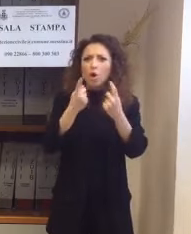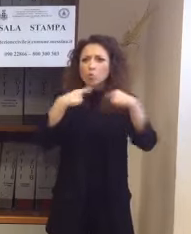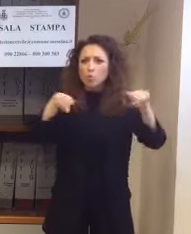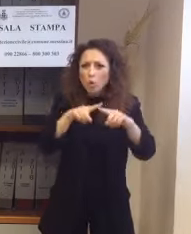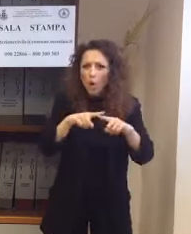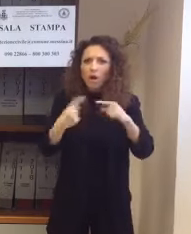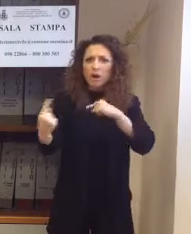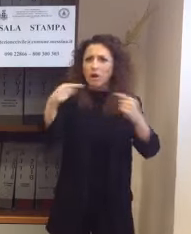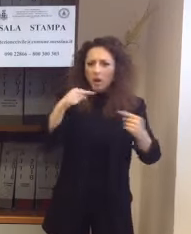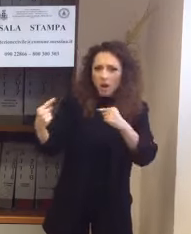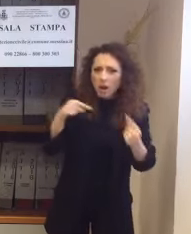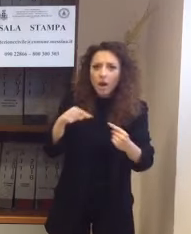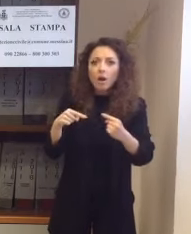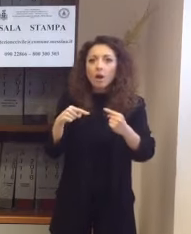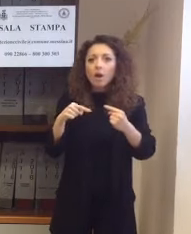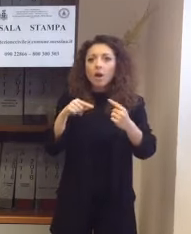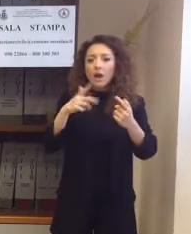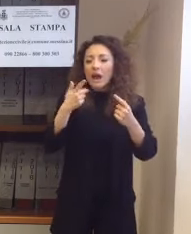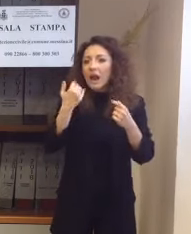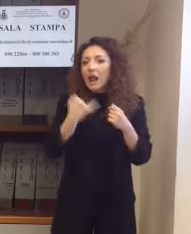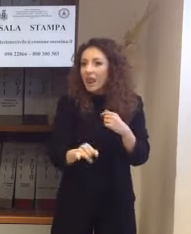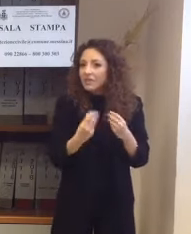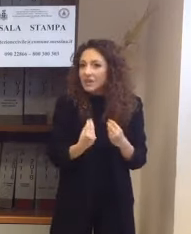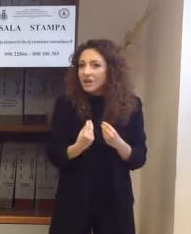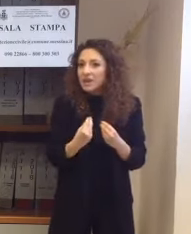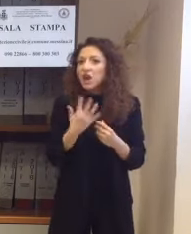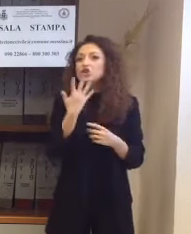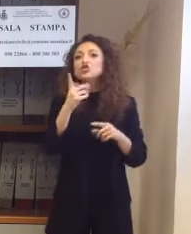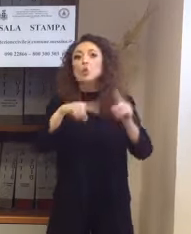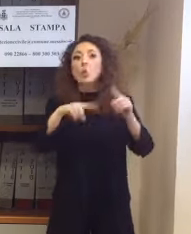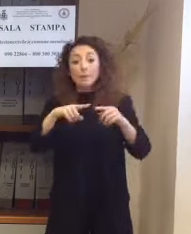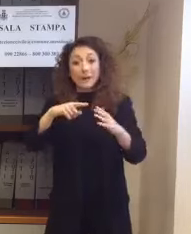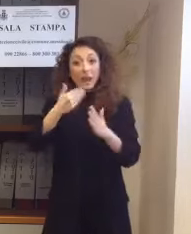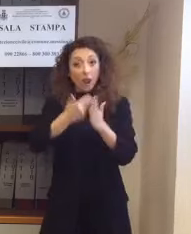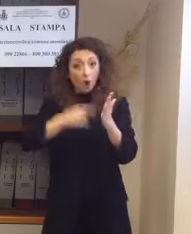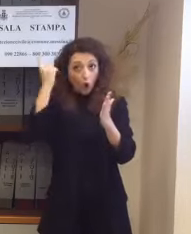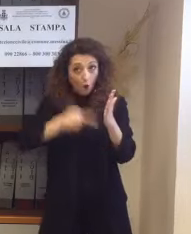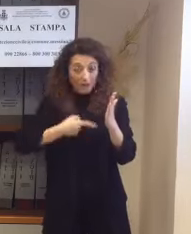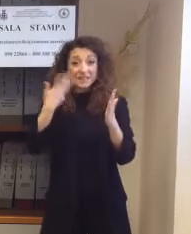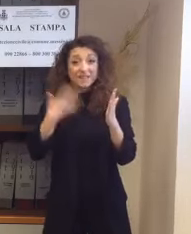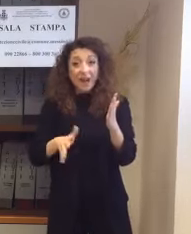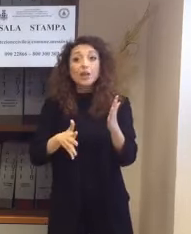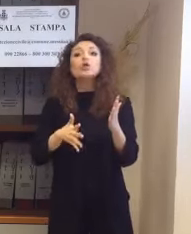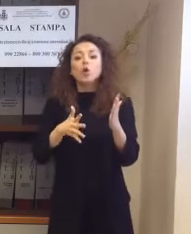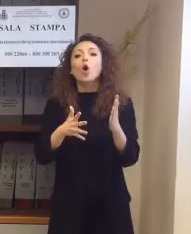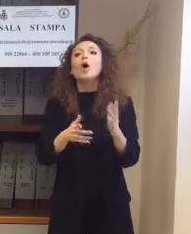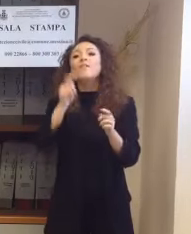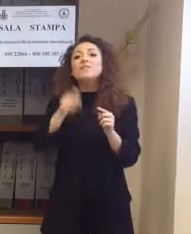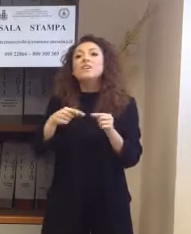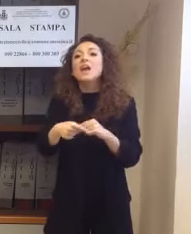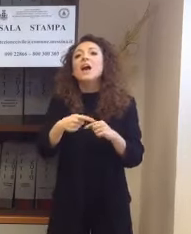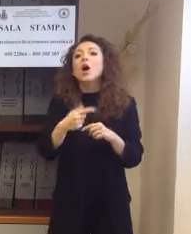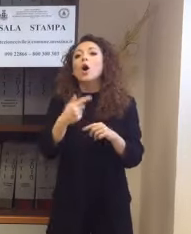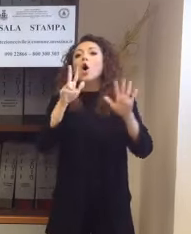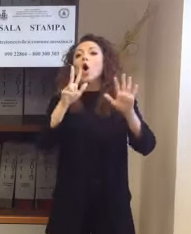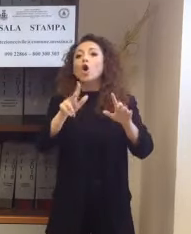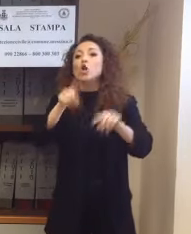Dopo tutto questo, io il 5 di aprile ho fatto l'ordinanza che è entrata in vigore l'8 di aprile, lo voglio ricordare a me stesso. L'unico